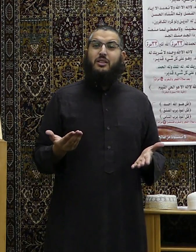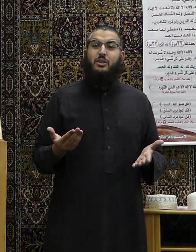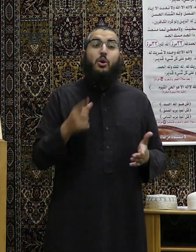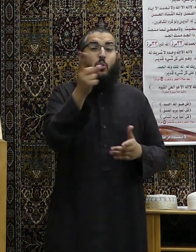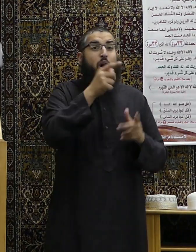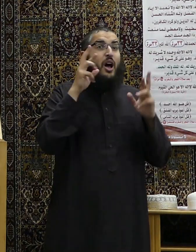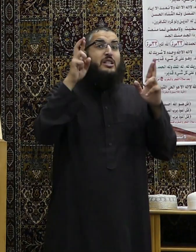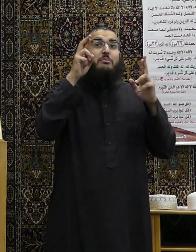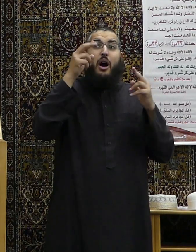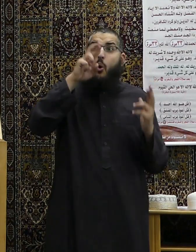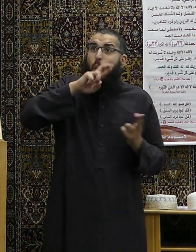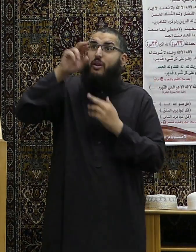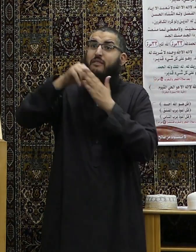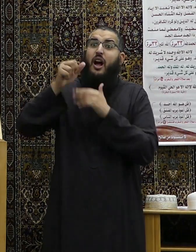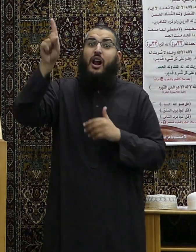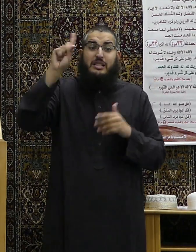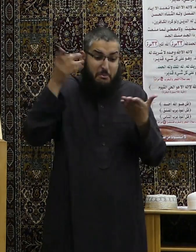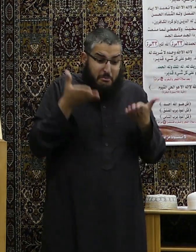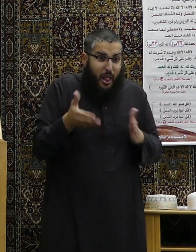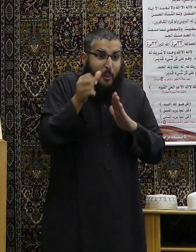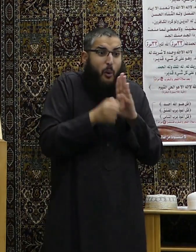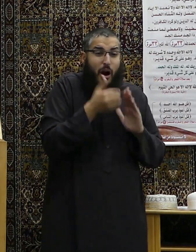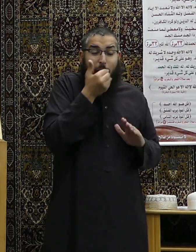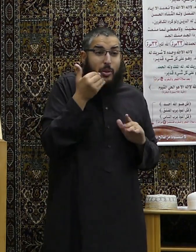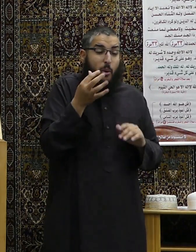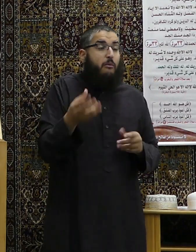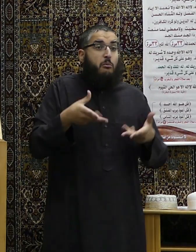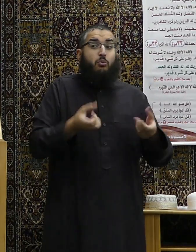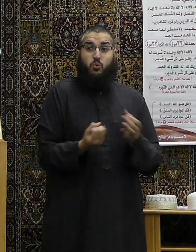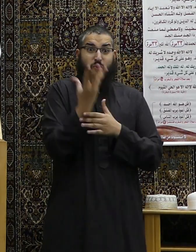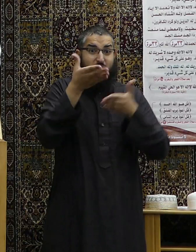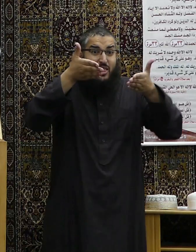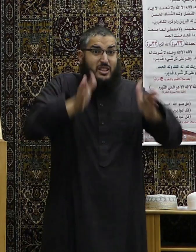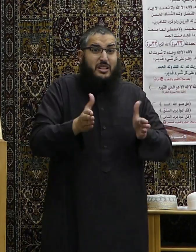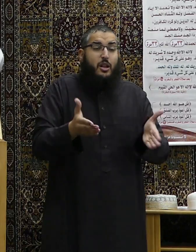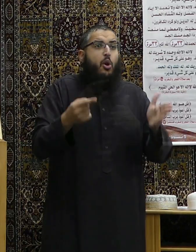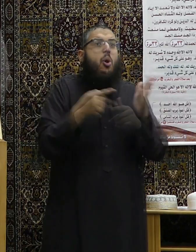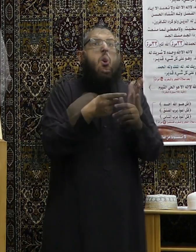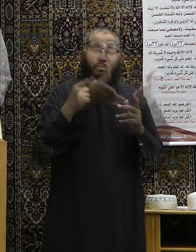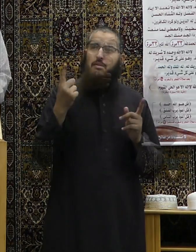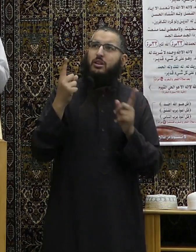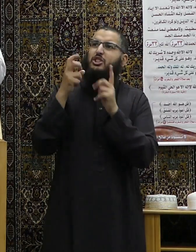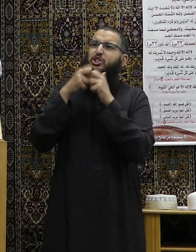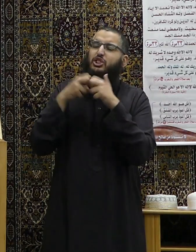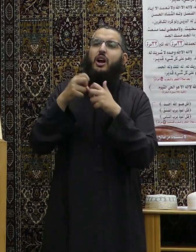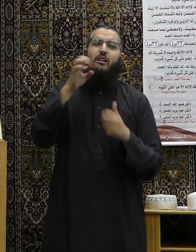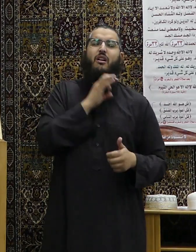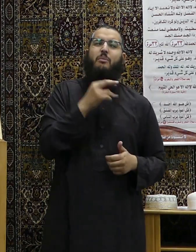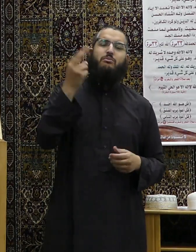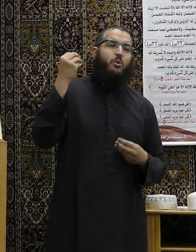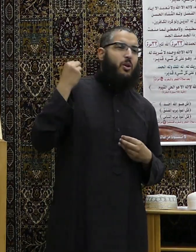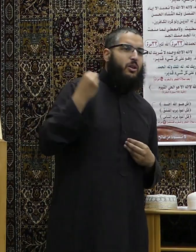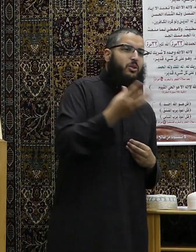Toi qui espères un jour revenir vers Allah. Si ce n'est pas pendant Ramadan que tu prends des nouvelles résolutions, quand est-ce que tu vas le faire? Expose-toi